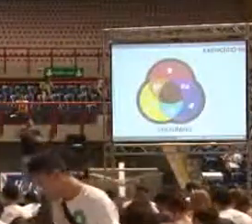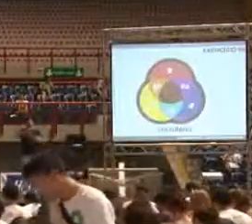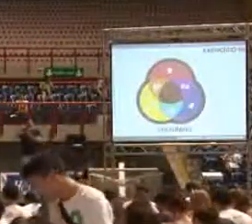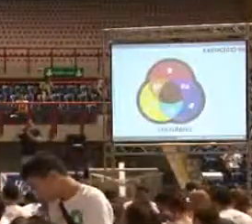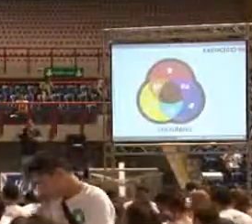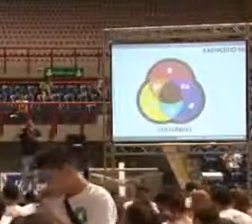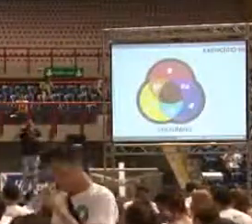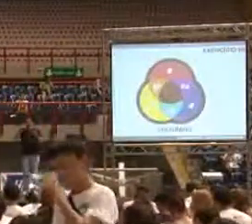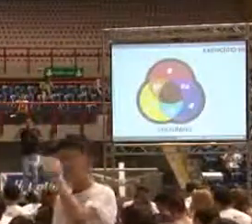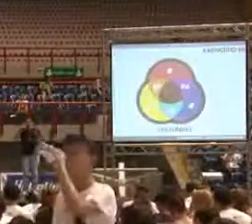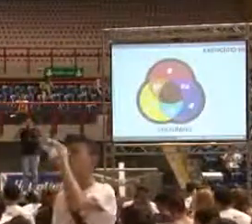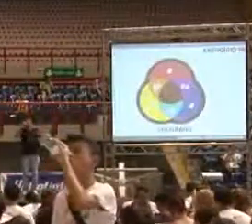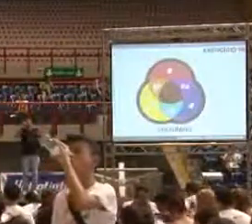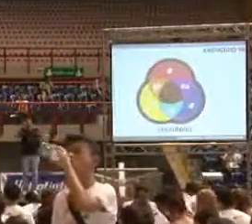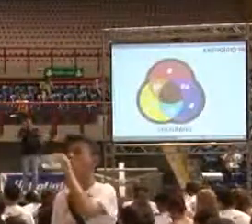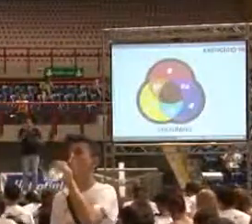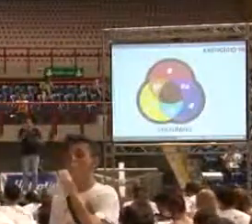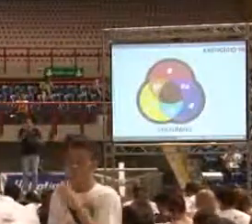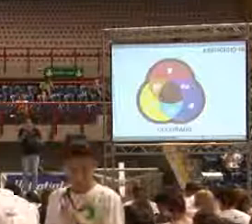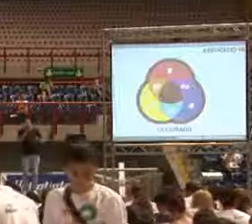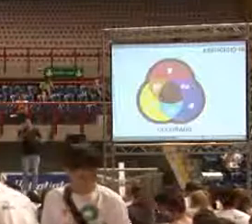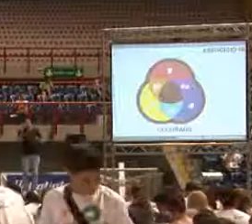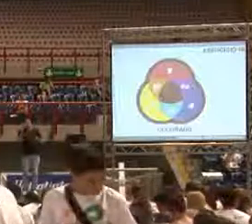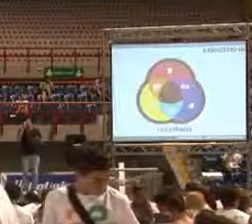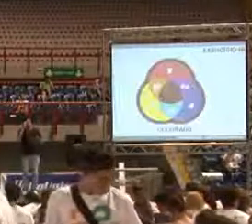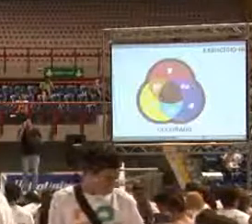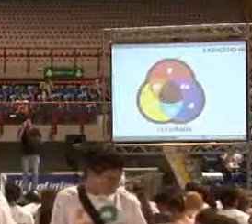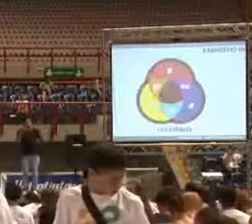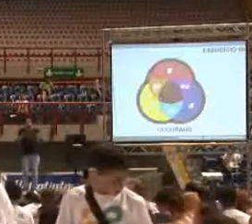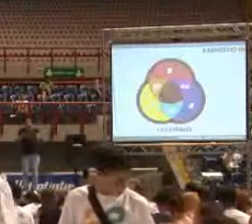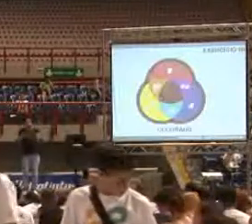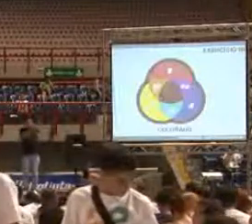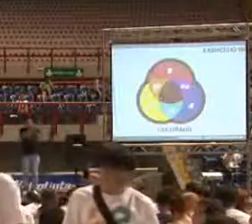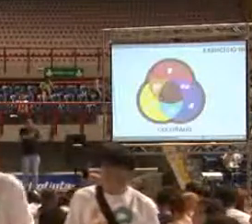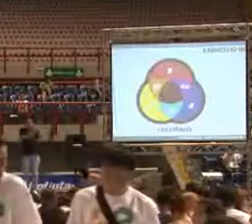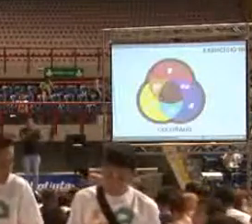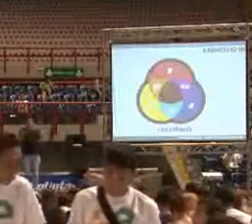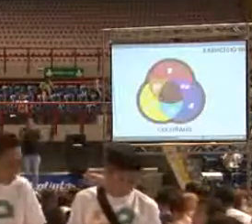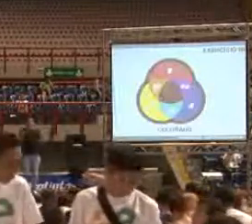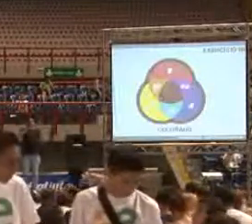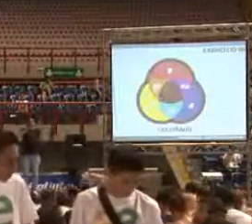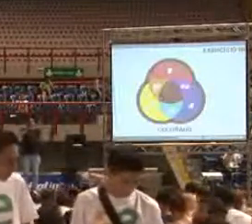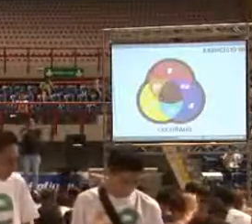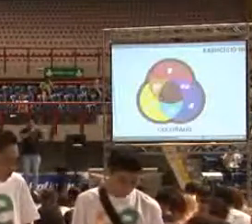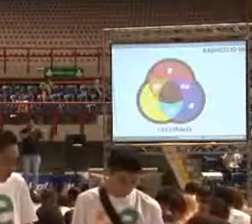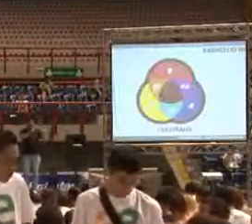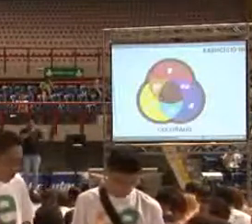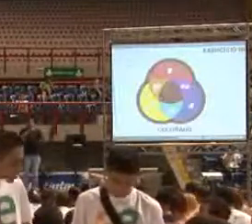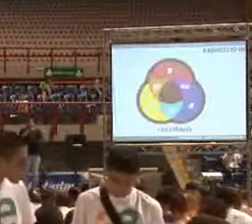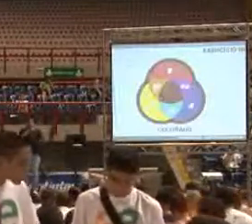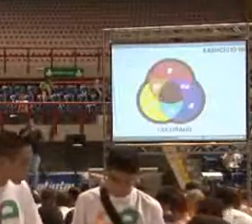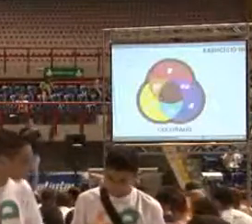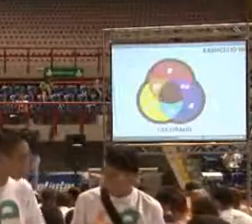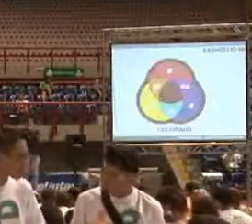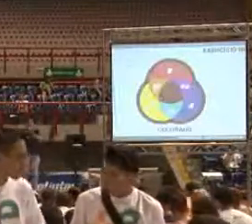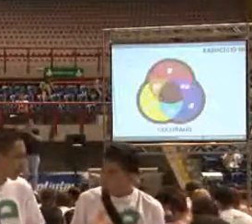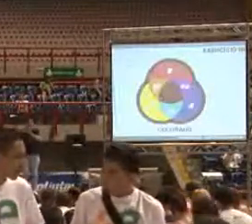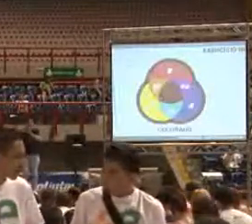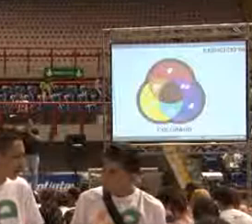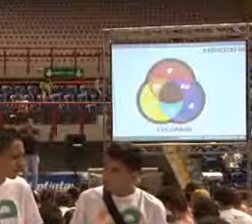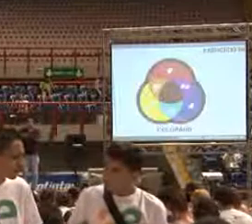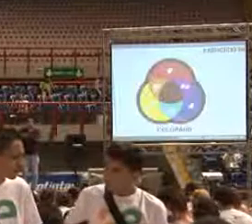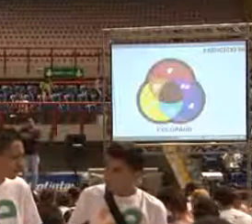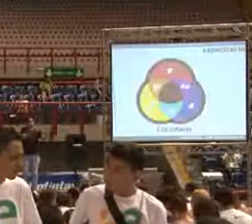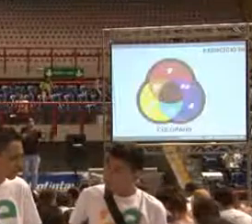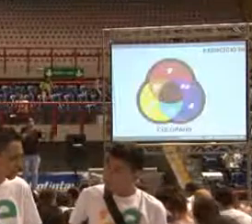pessoas daltônicas identifiquem cores. O sistema consiste na utilização de símbolos que identifiquem as